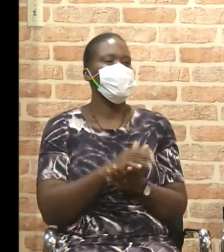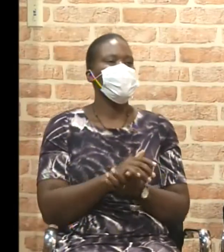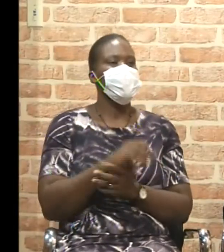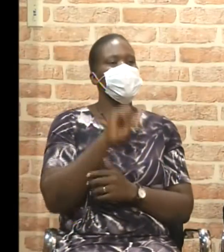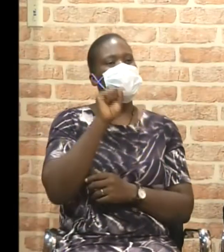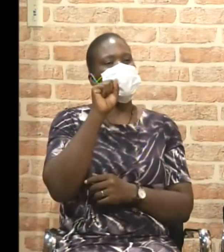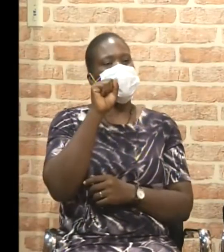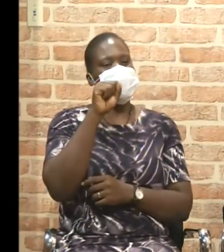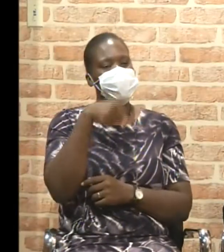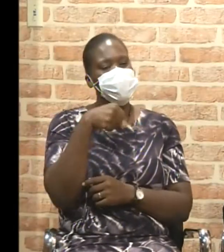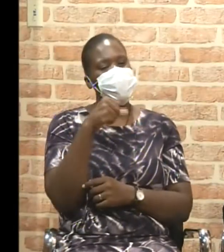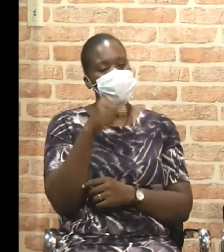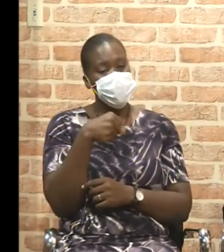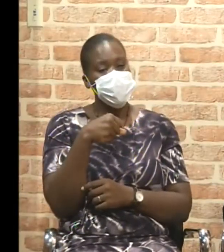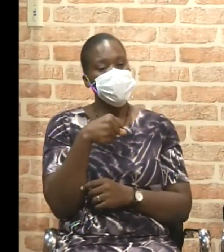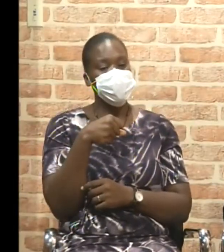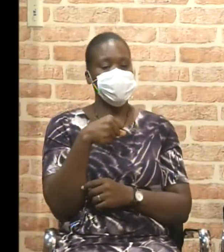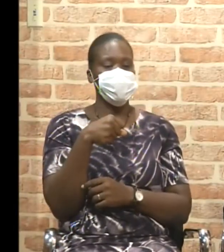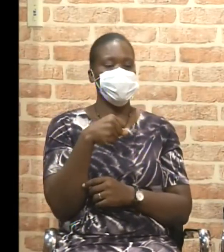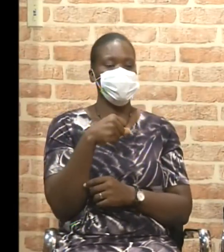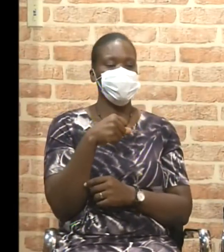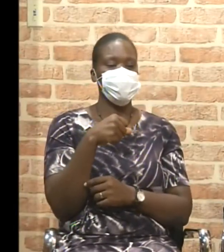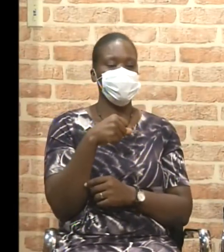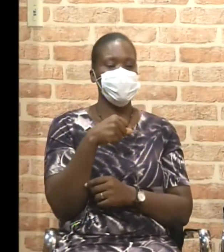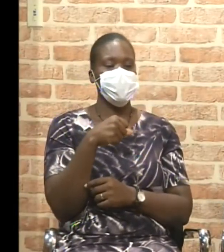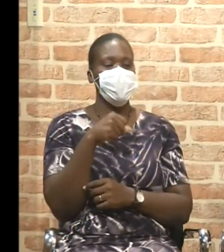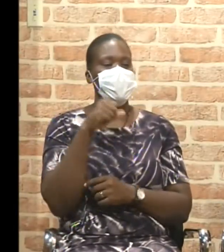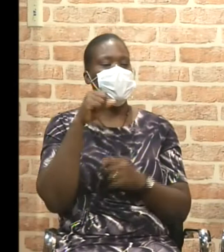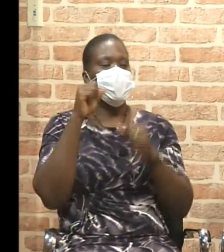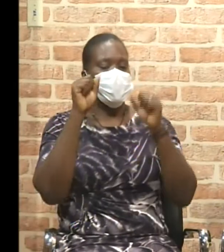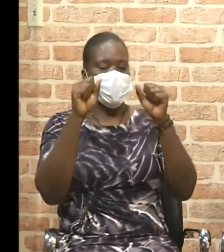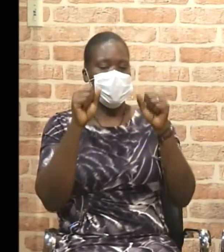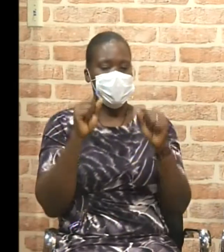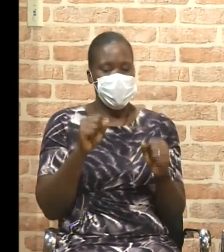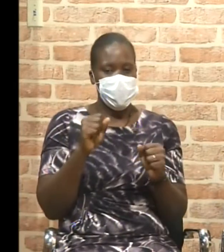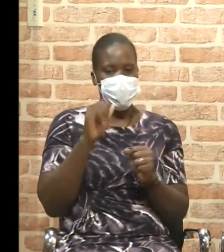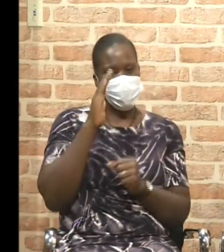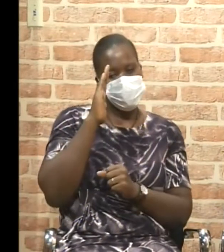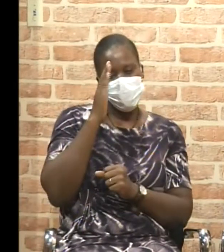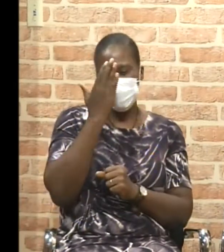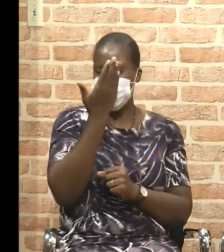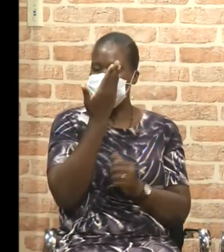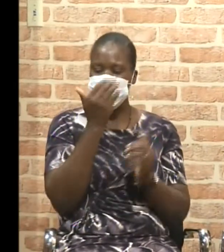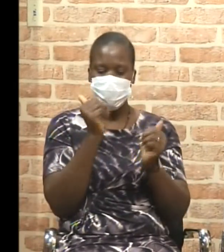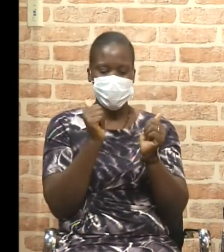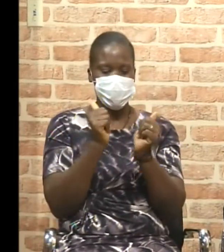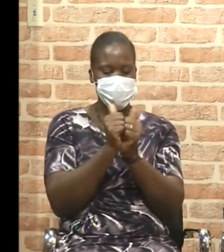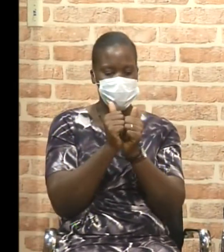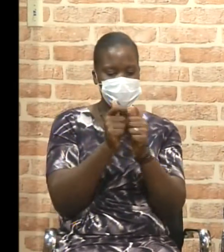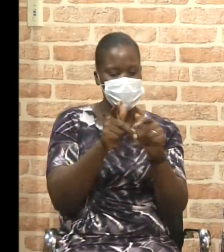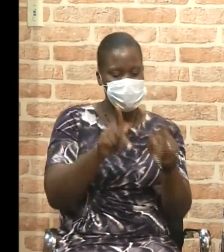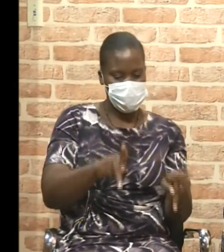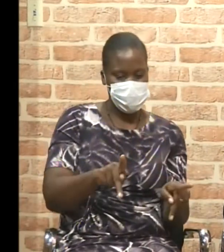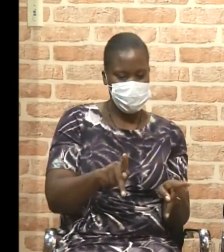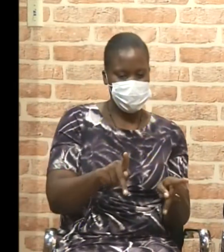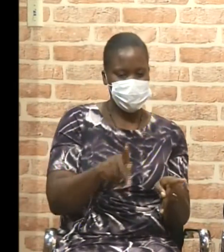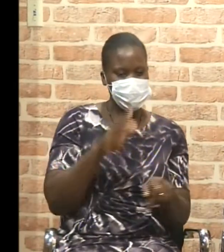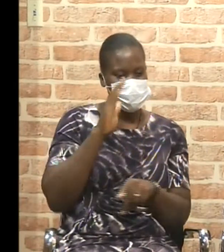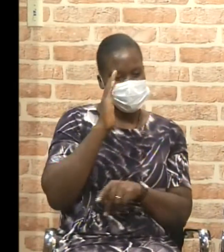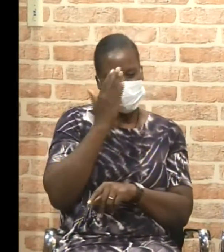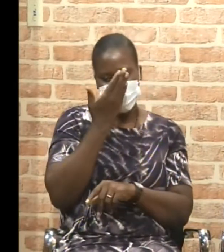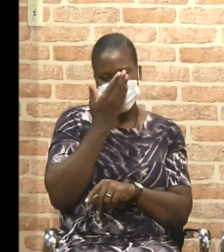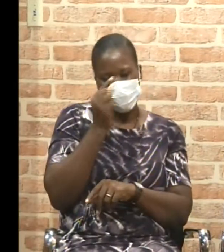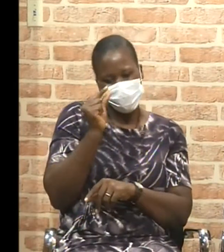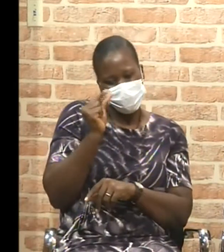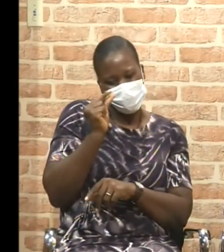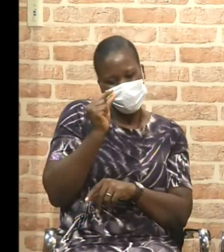effectivement, et des fois et ou te doit sembler à moun ou semble avec pour un petit temps, mais à partir